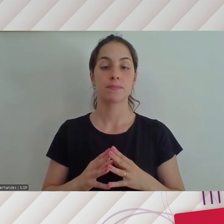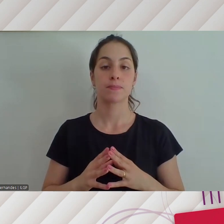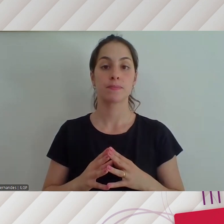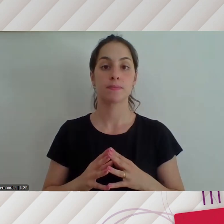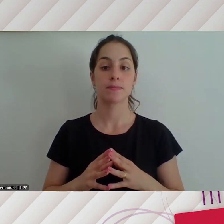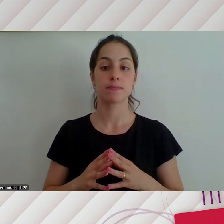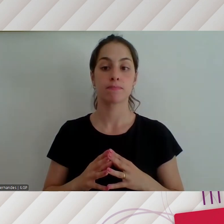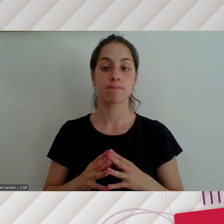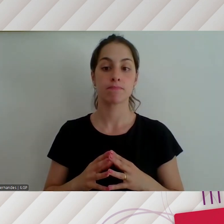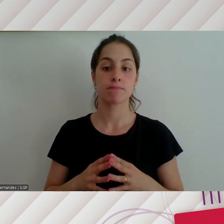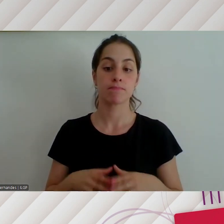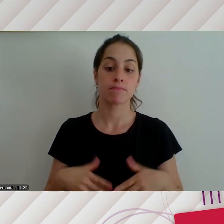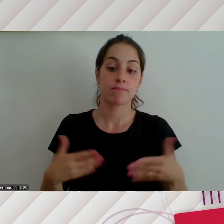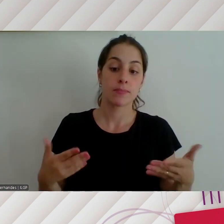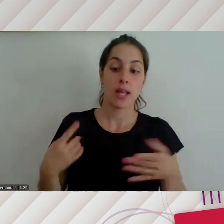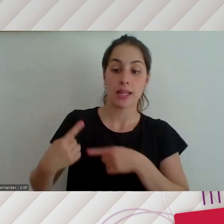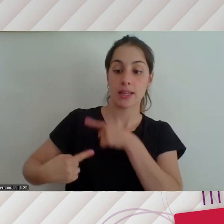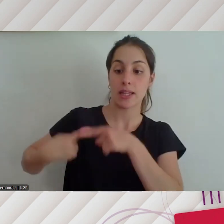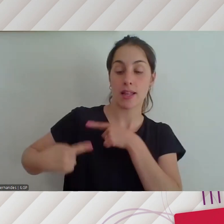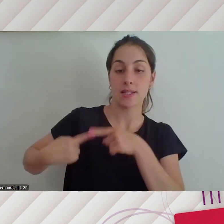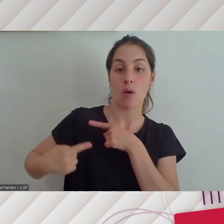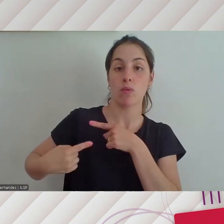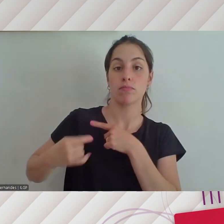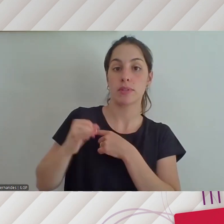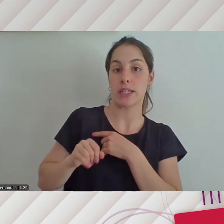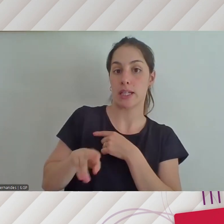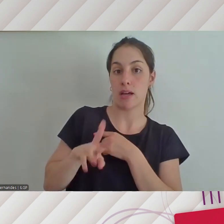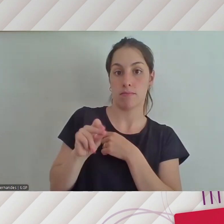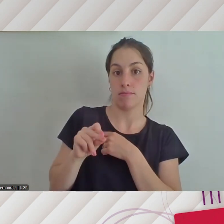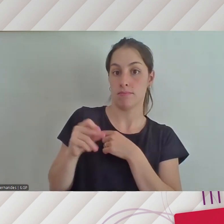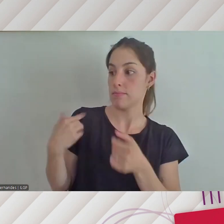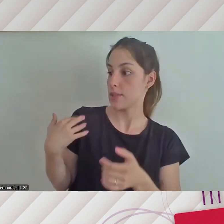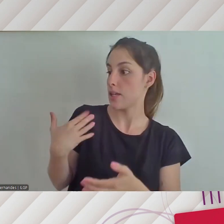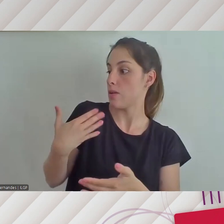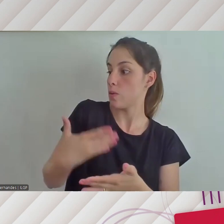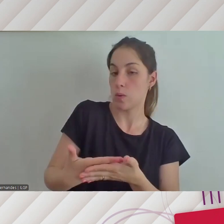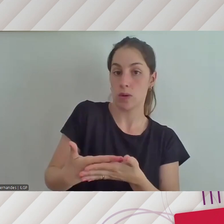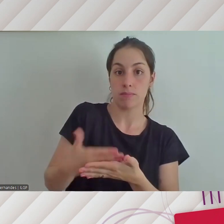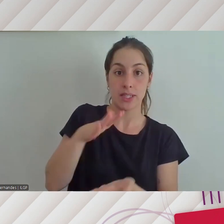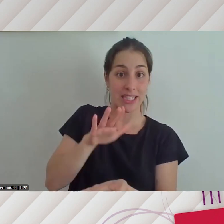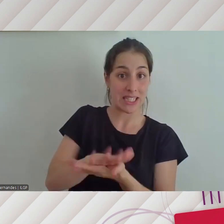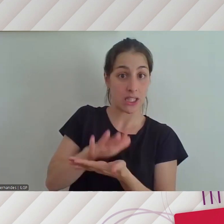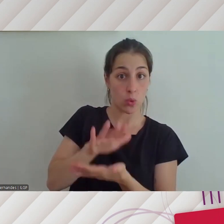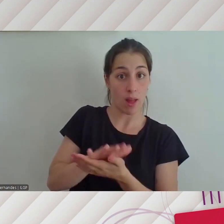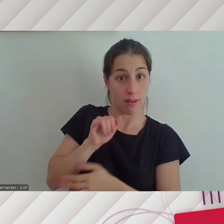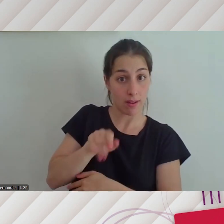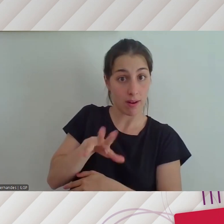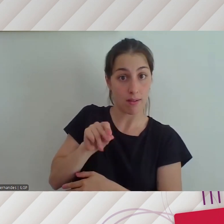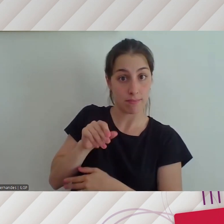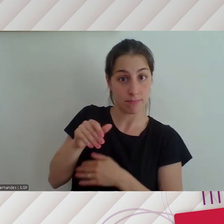no fundo, uma tradição do INA, que foi o papel da editora INA, e, como